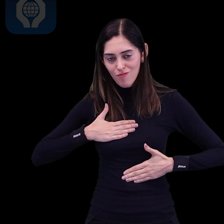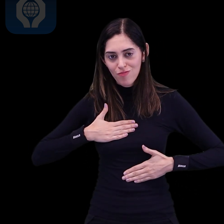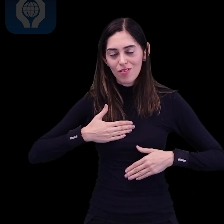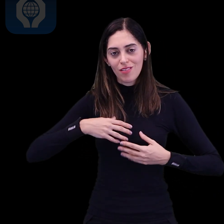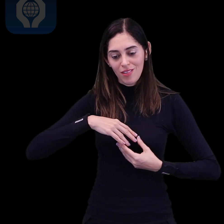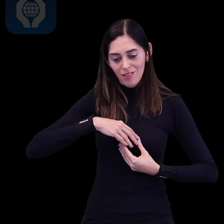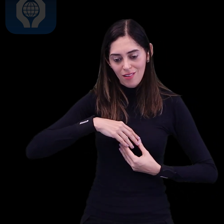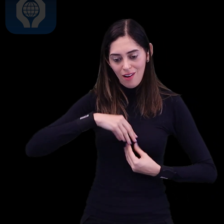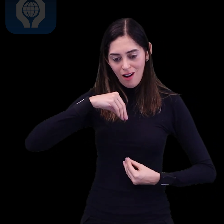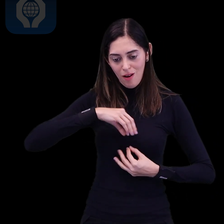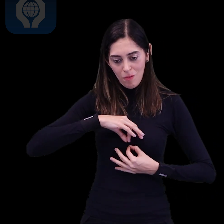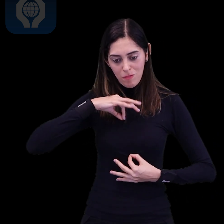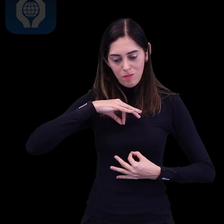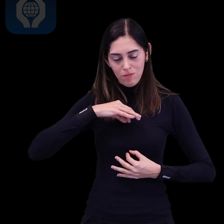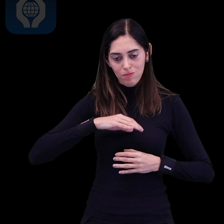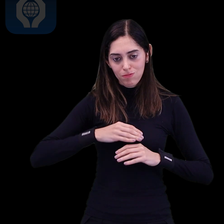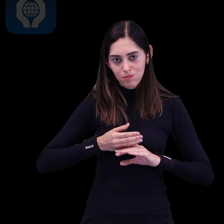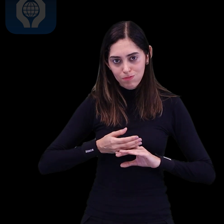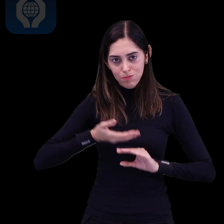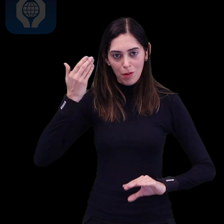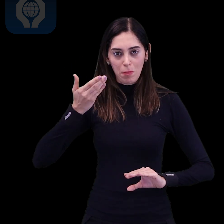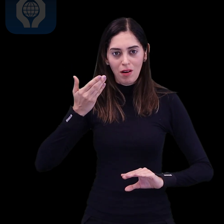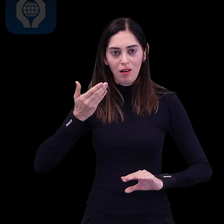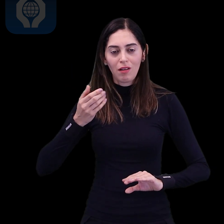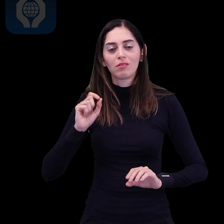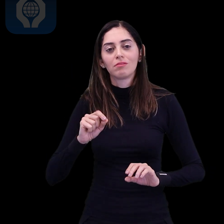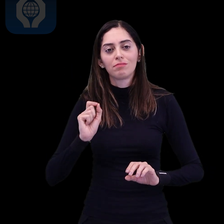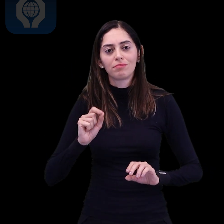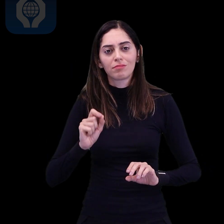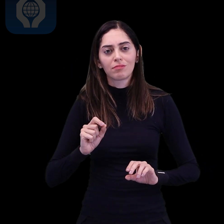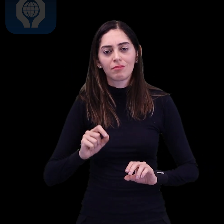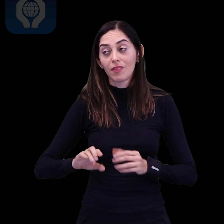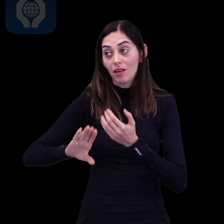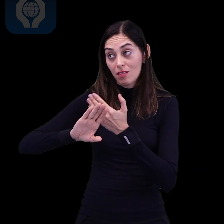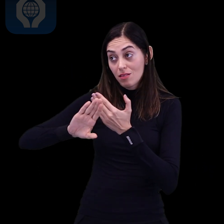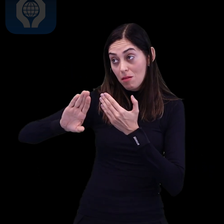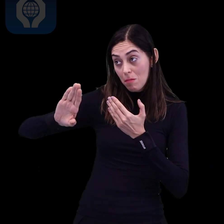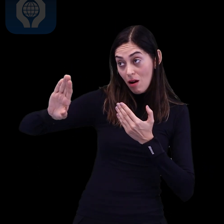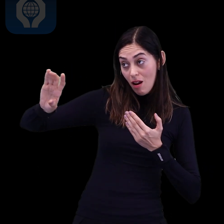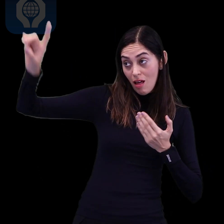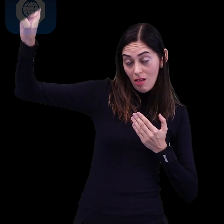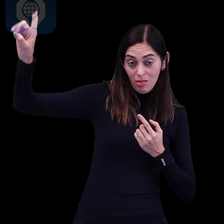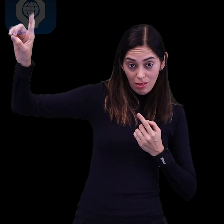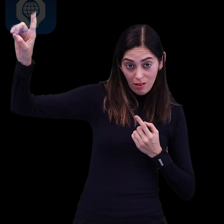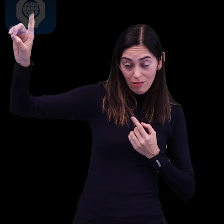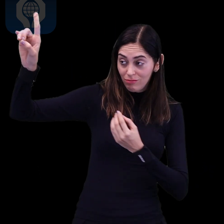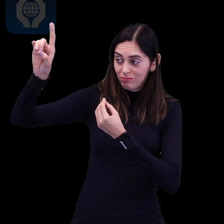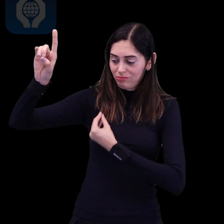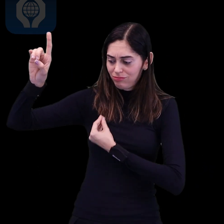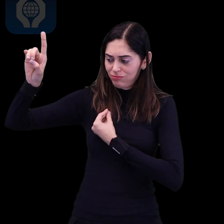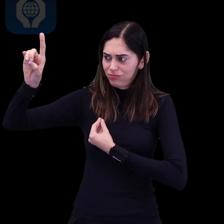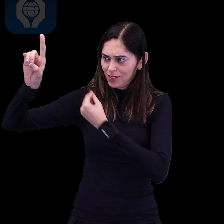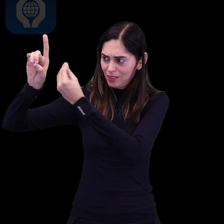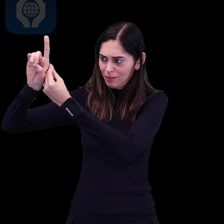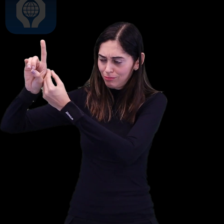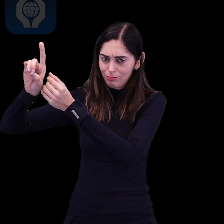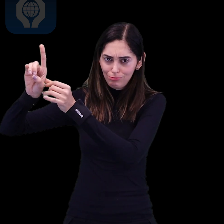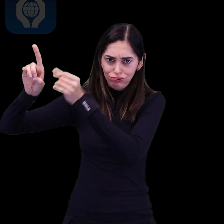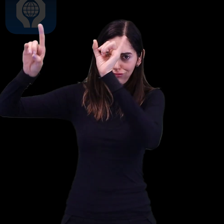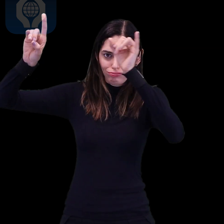fruto. Deus quis dizer que naquele dia Adão seria separado de Deus e que era a fonte da vida. Por causa